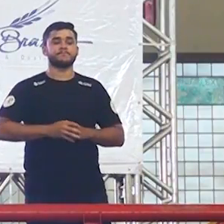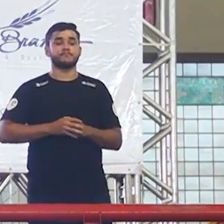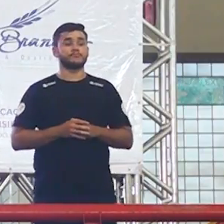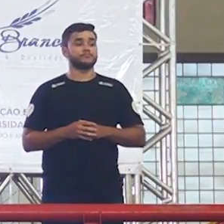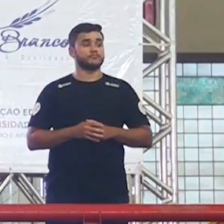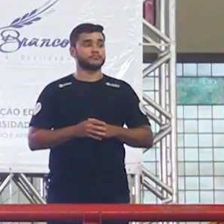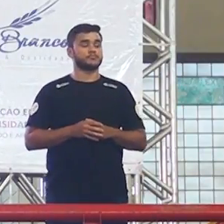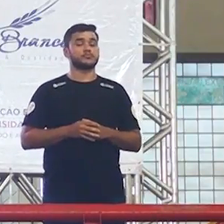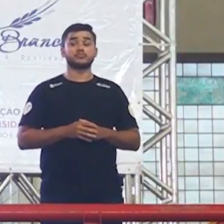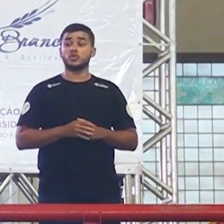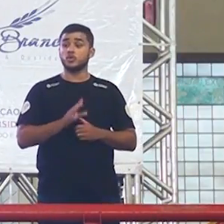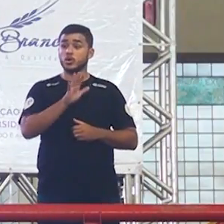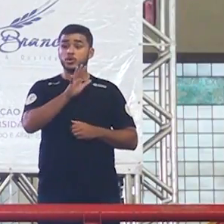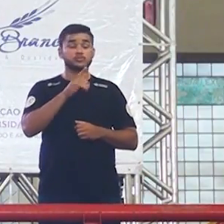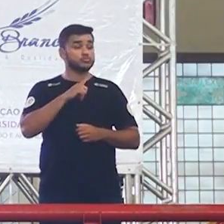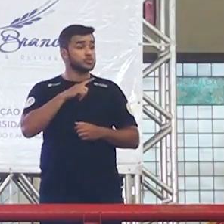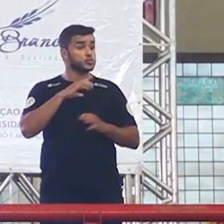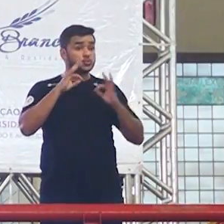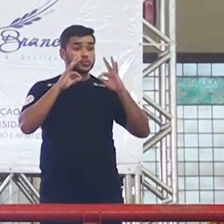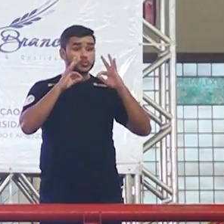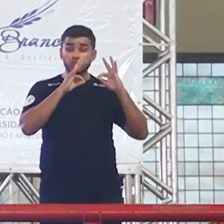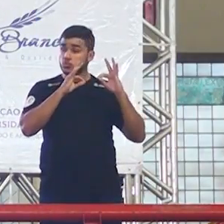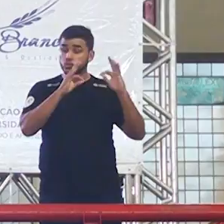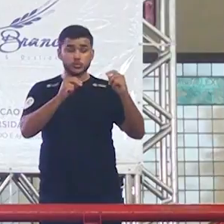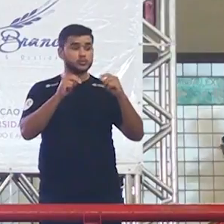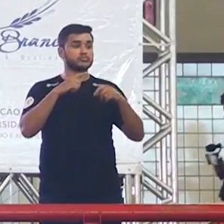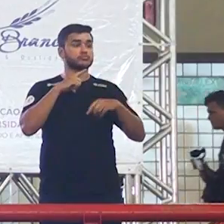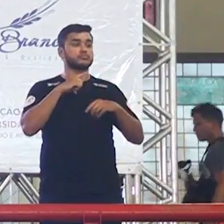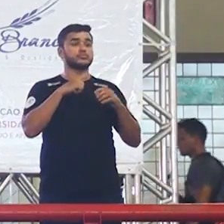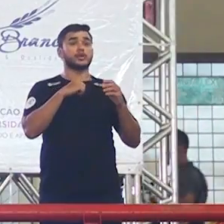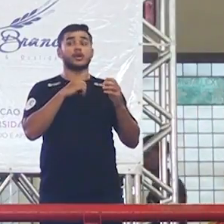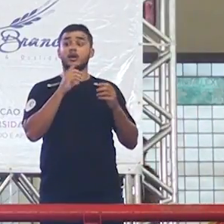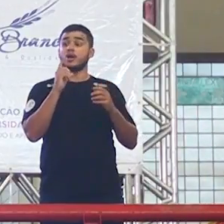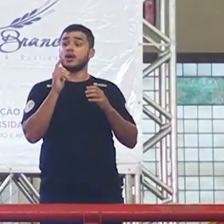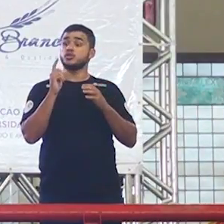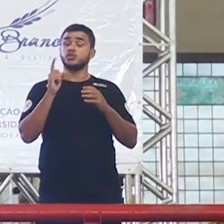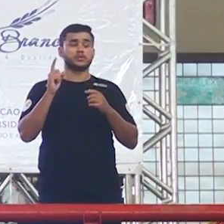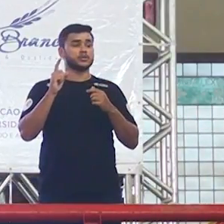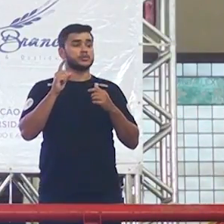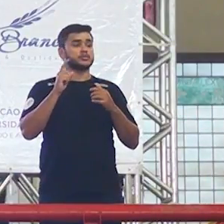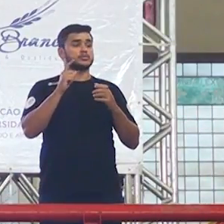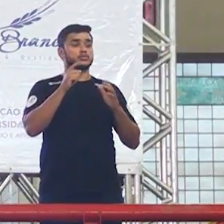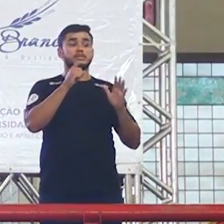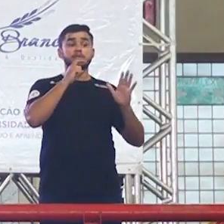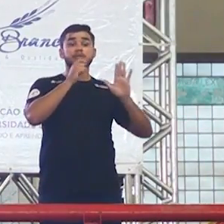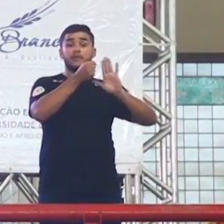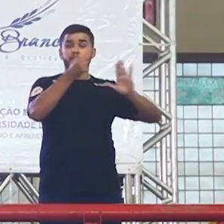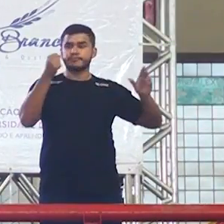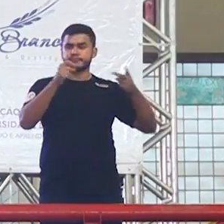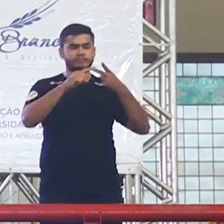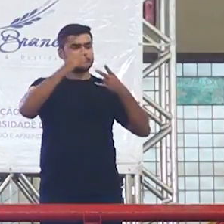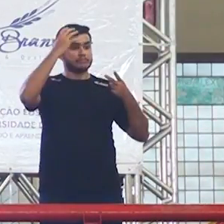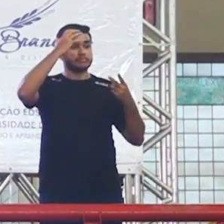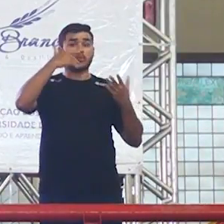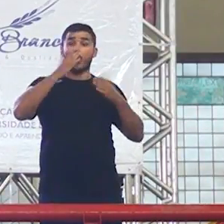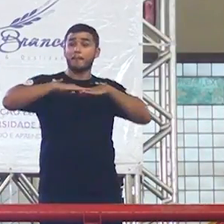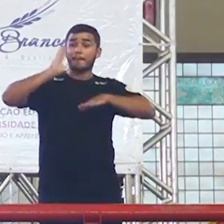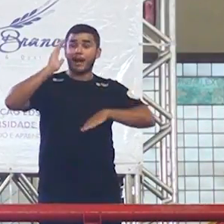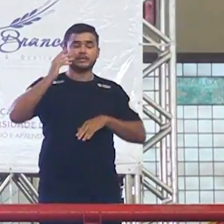pergunta. De todos os aparelhos, juntando as lâmpadas, qual é a que gasta mais potência?